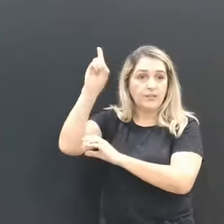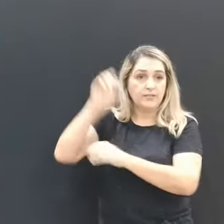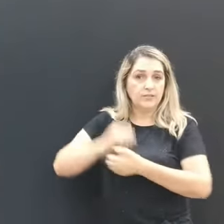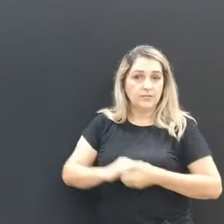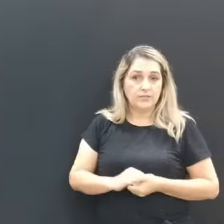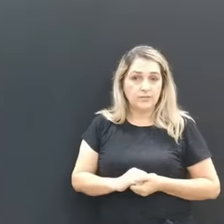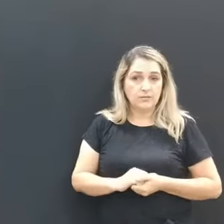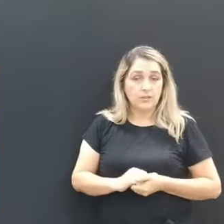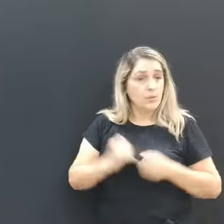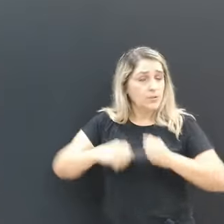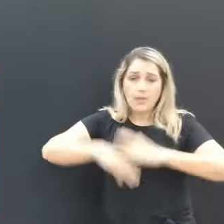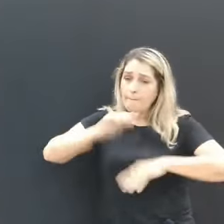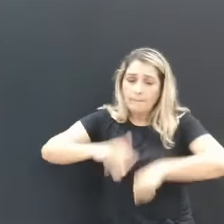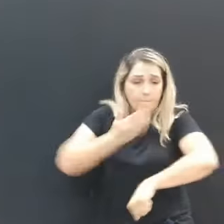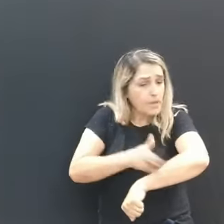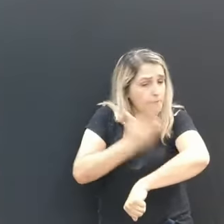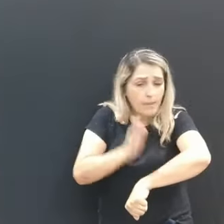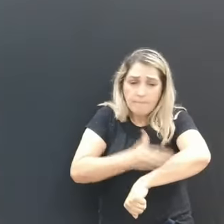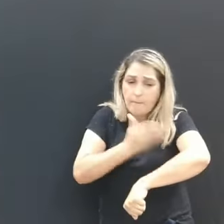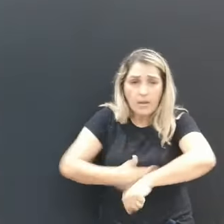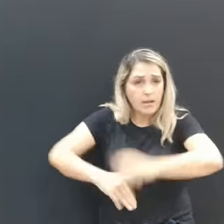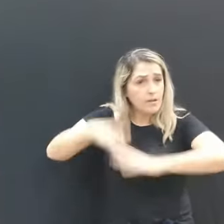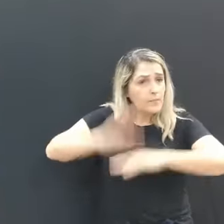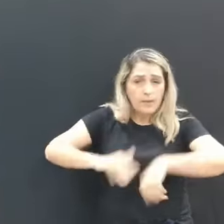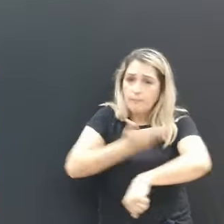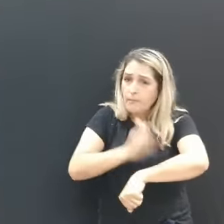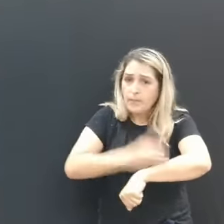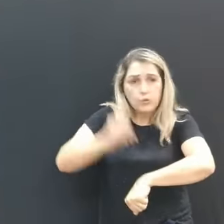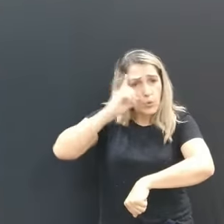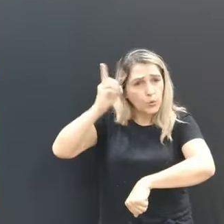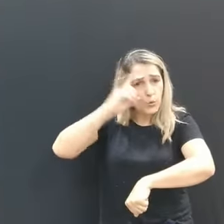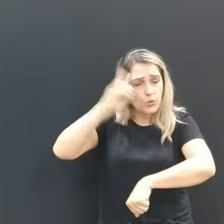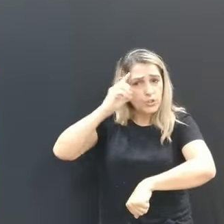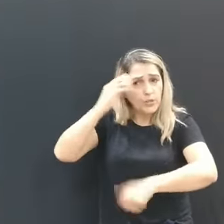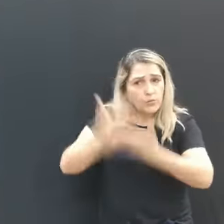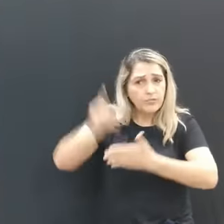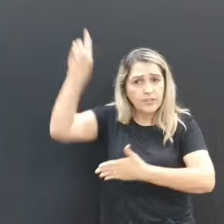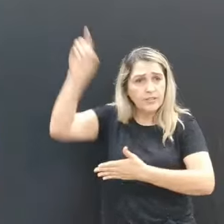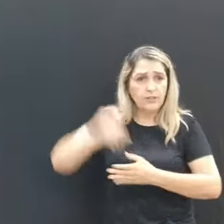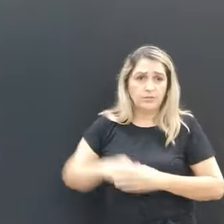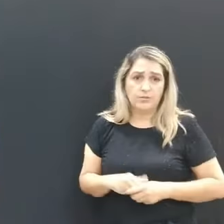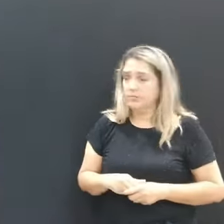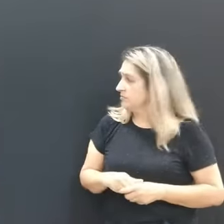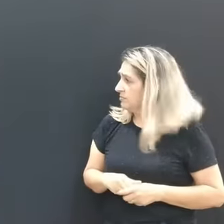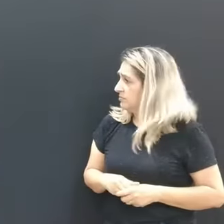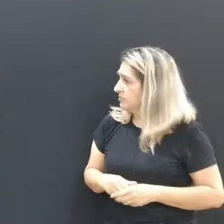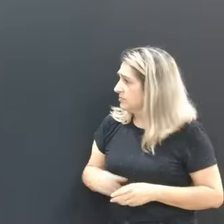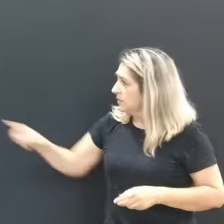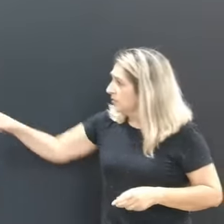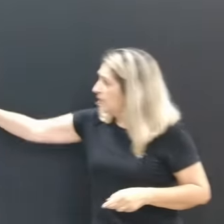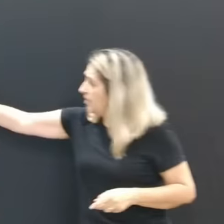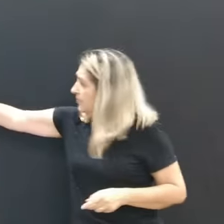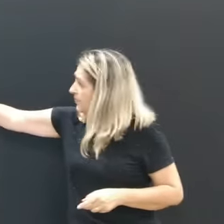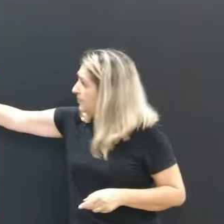confiar em Deus. Precisamos praticar todo dia, confiar